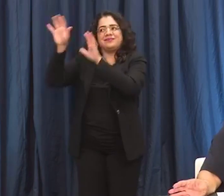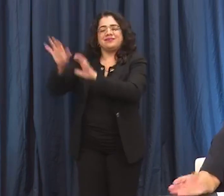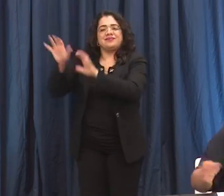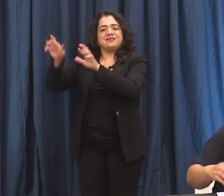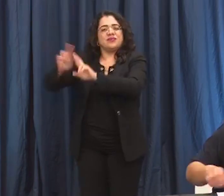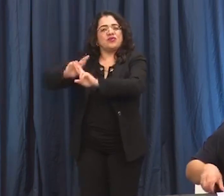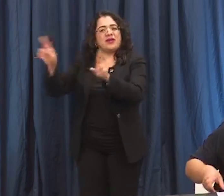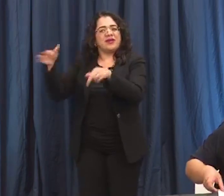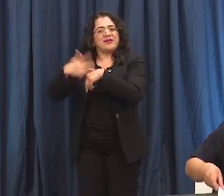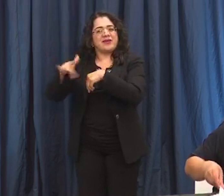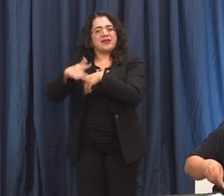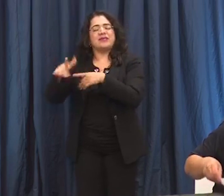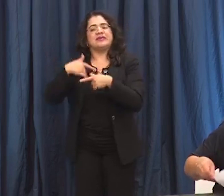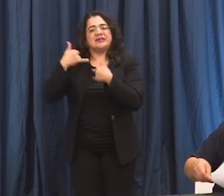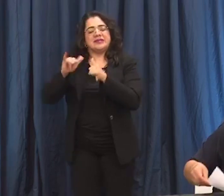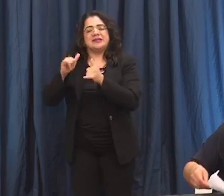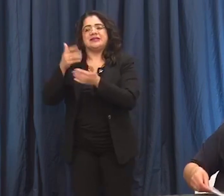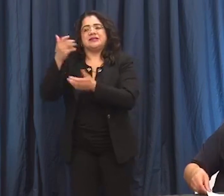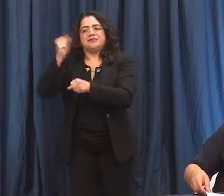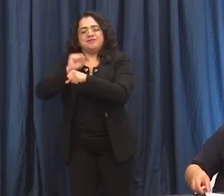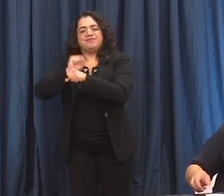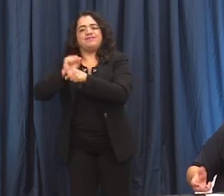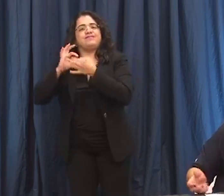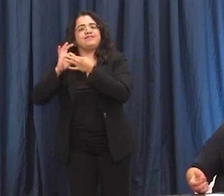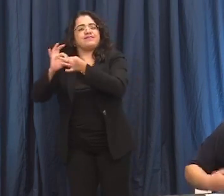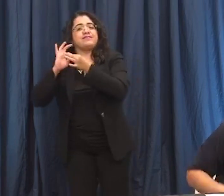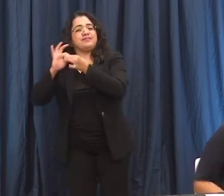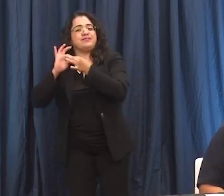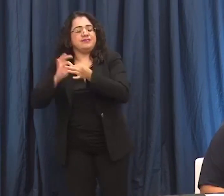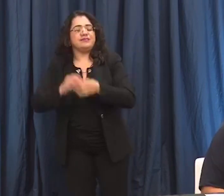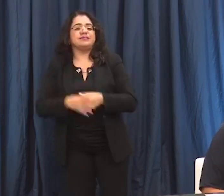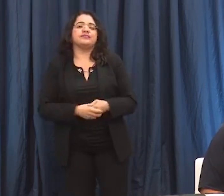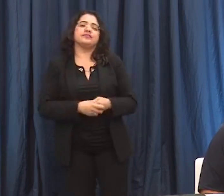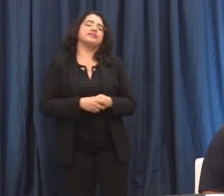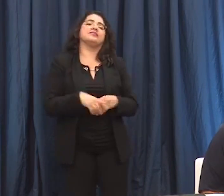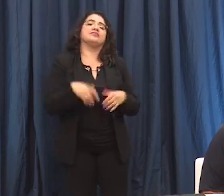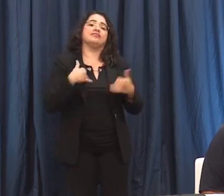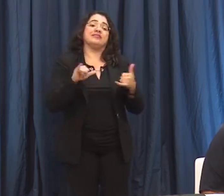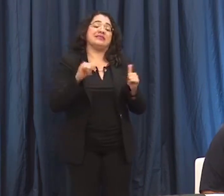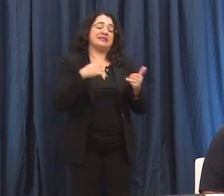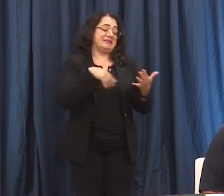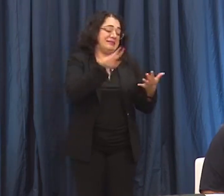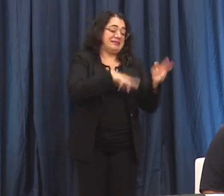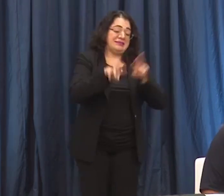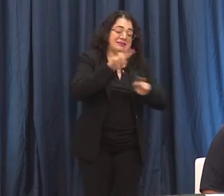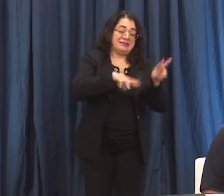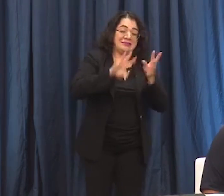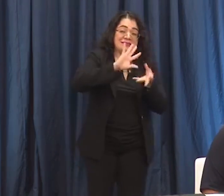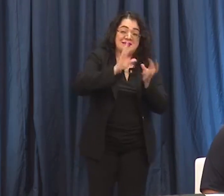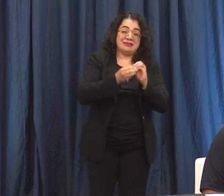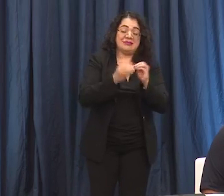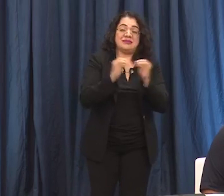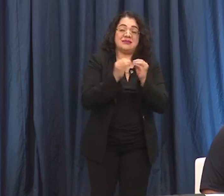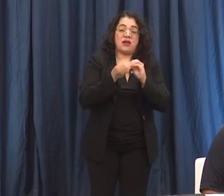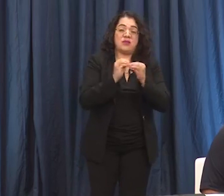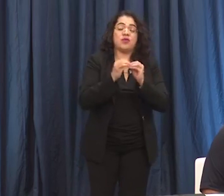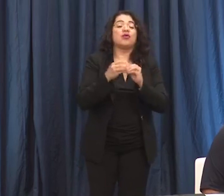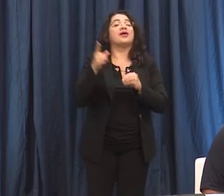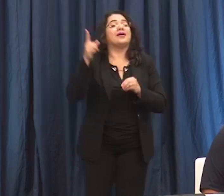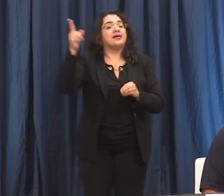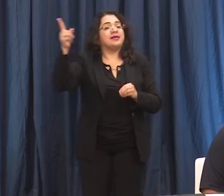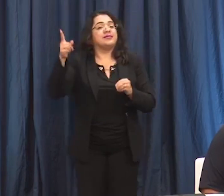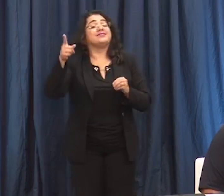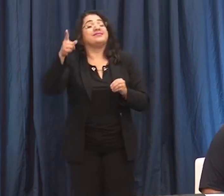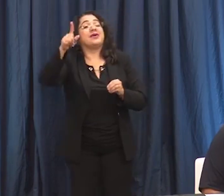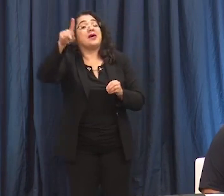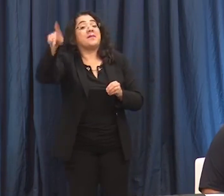entonces estamos y seguimos rastreando los elementos y datos, pero actualmente el Estado exige que